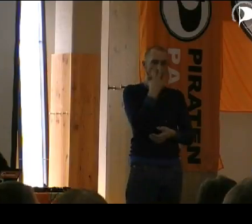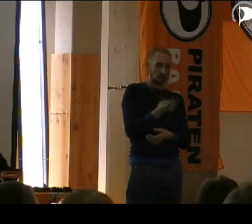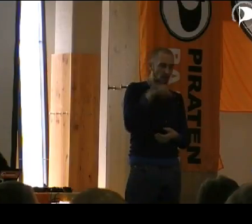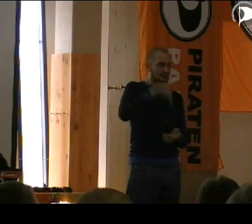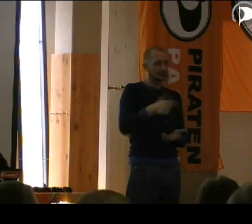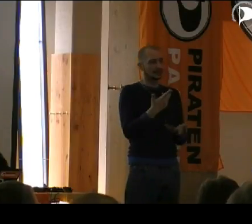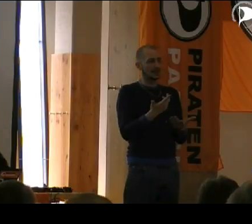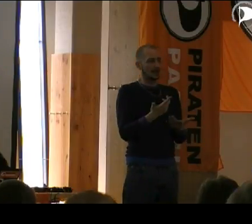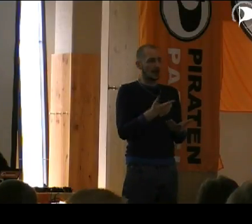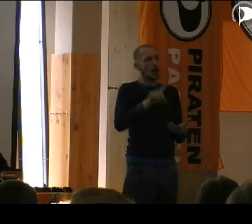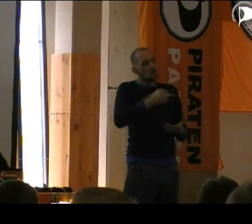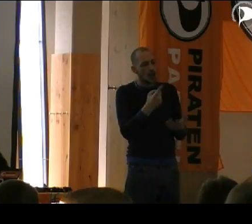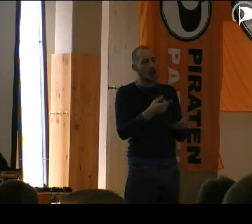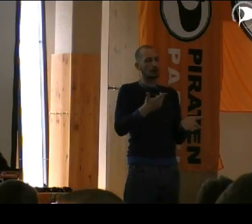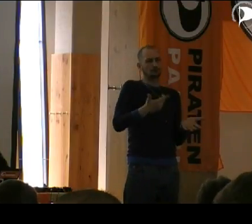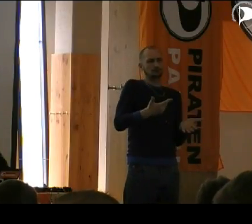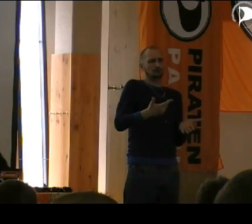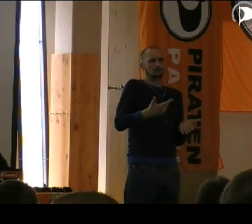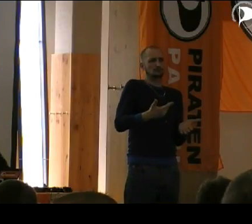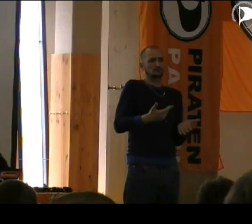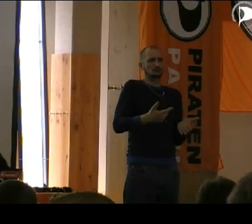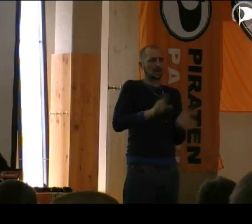ein halbes jahr